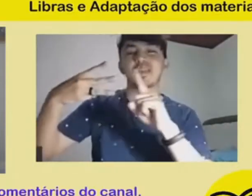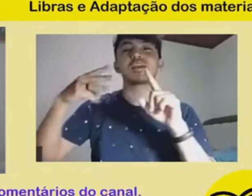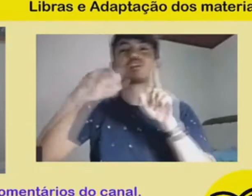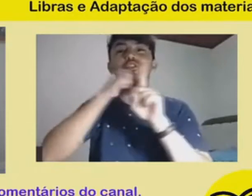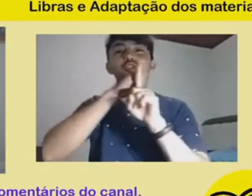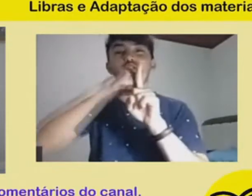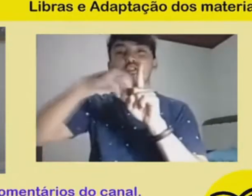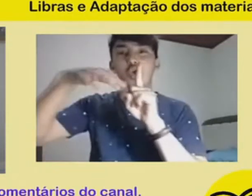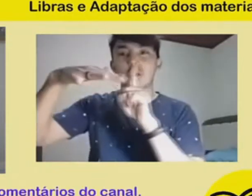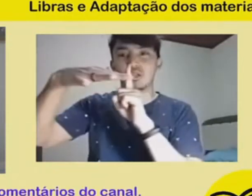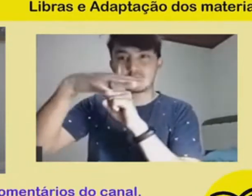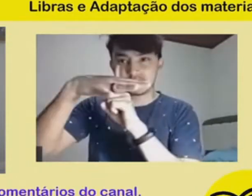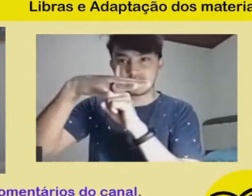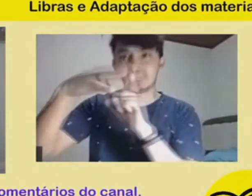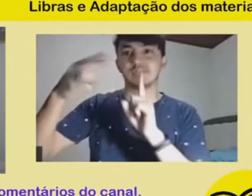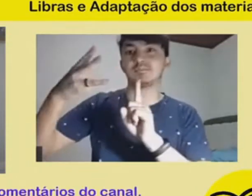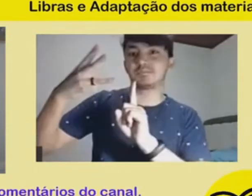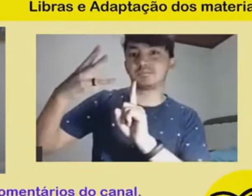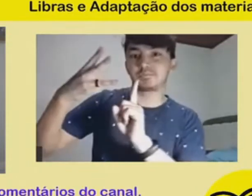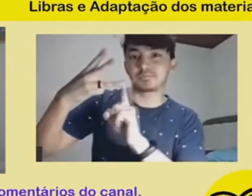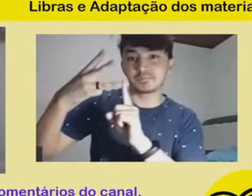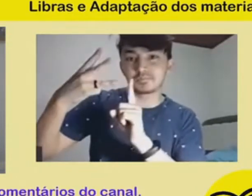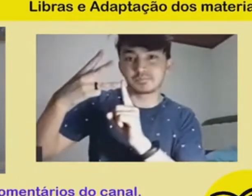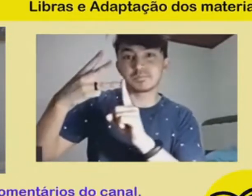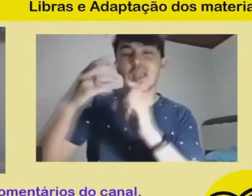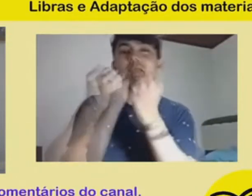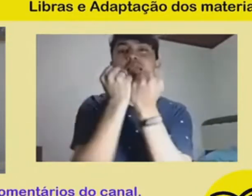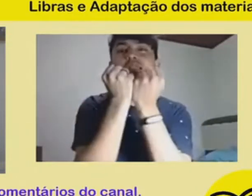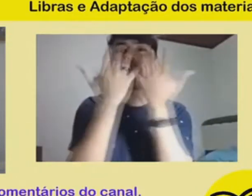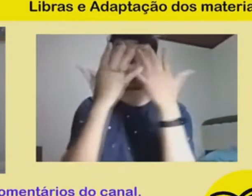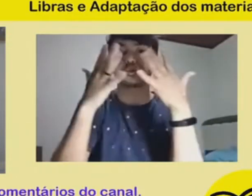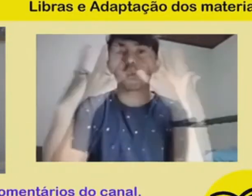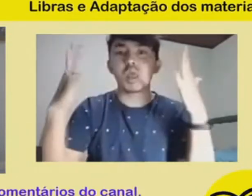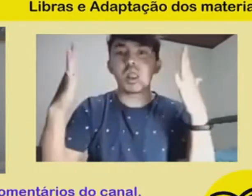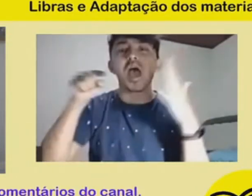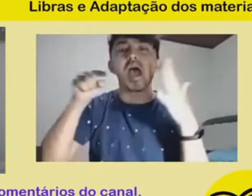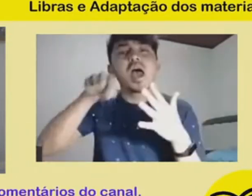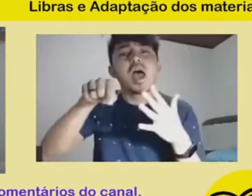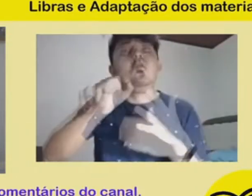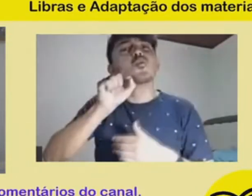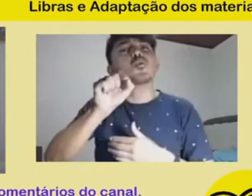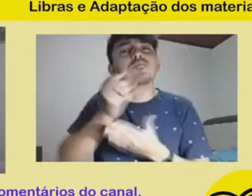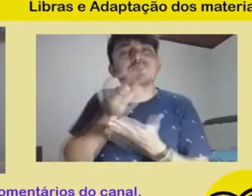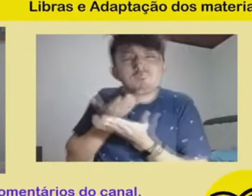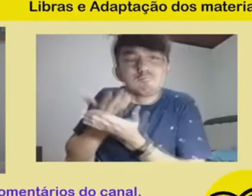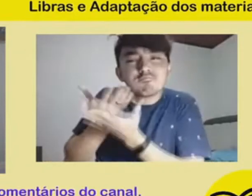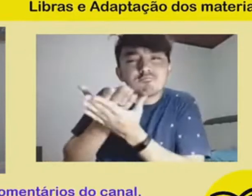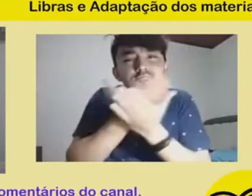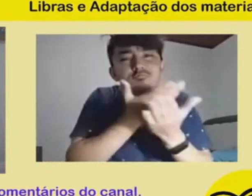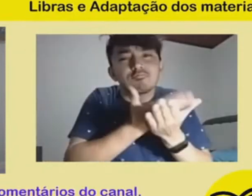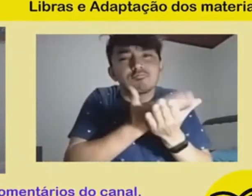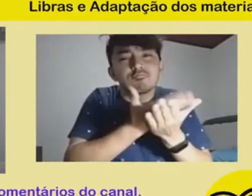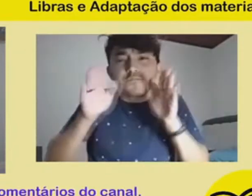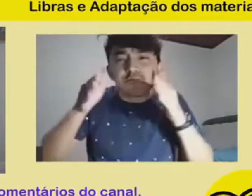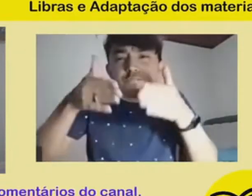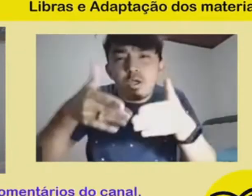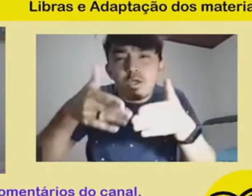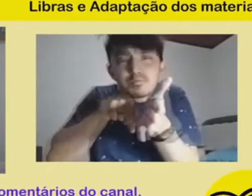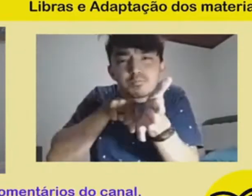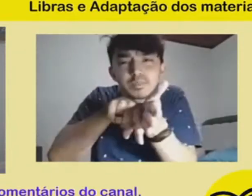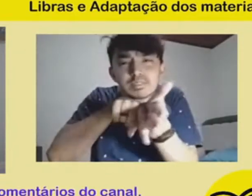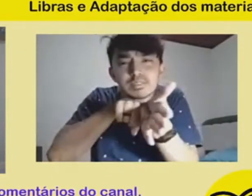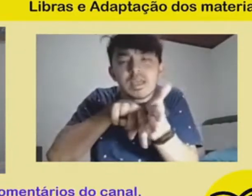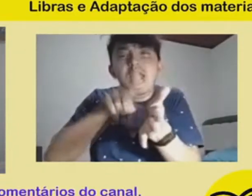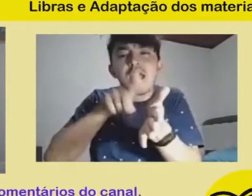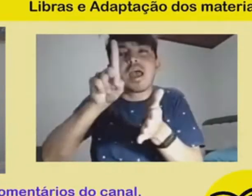Ciências humanas, ciências sociais e ciências naturais.